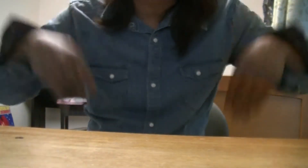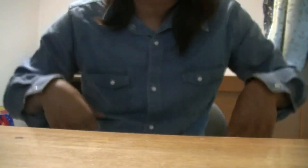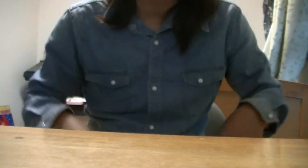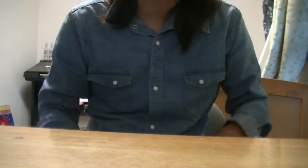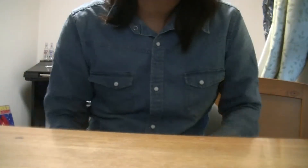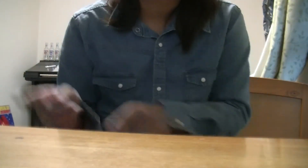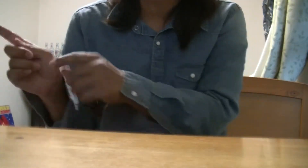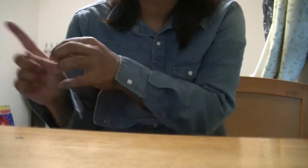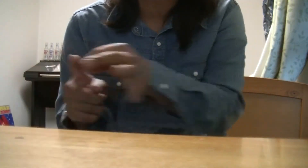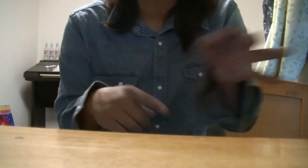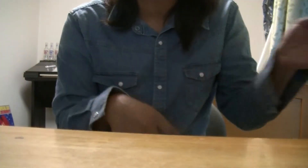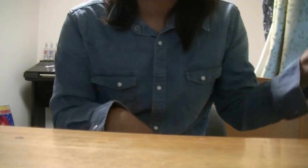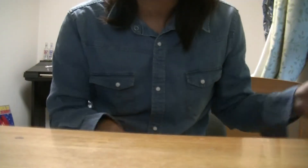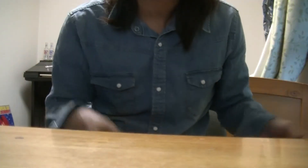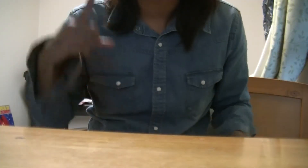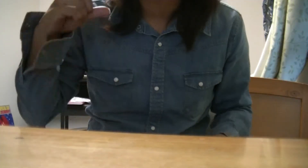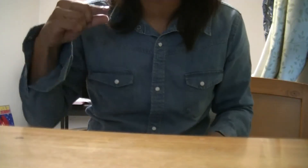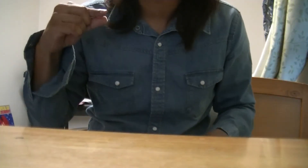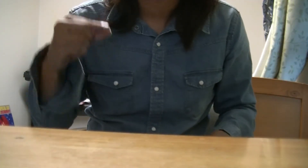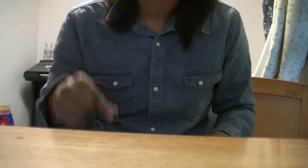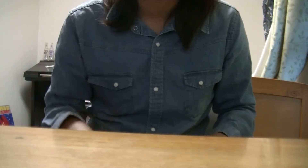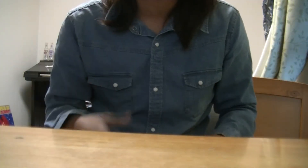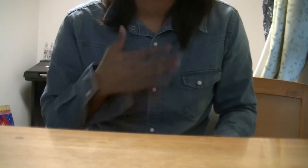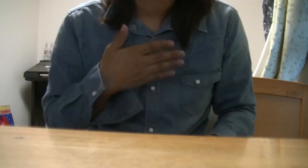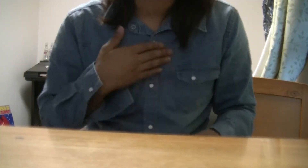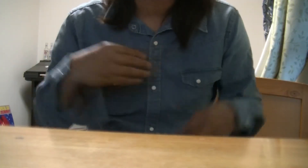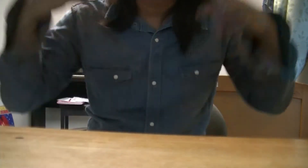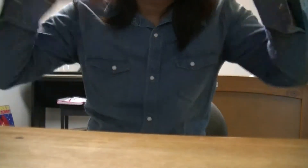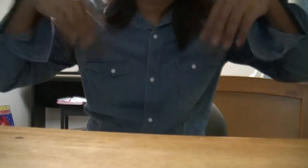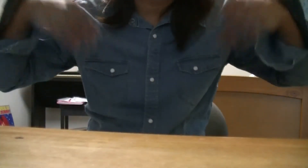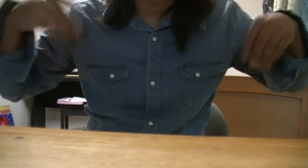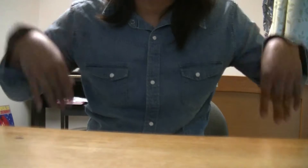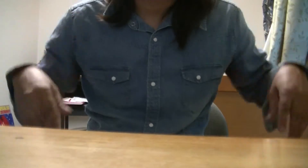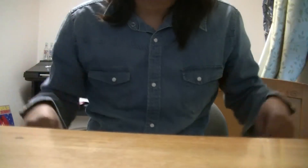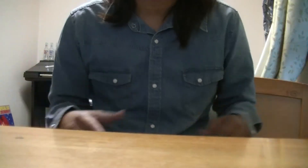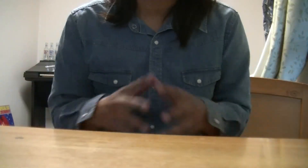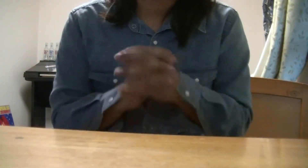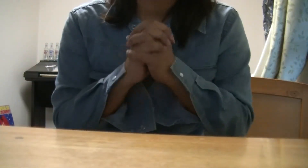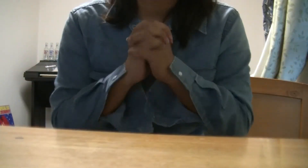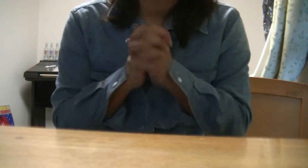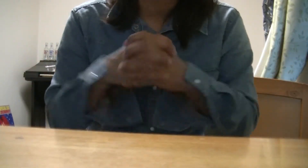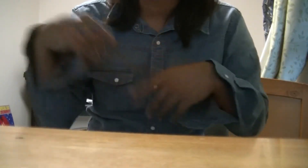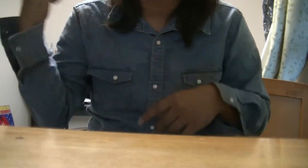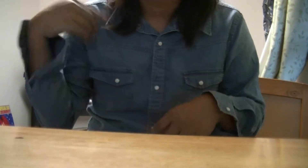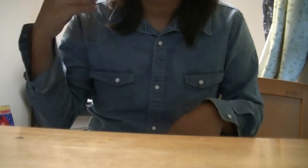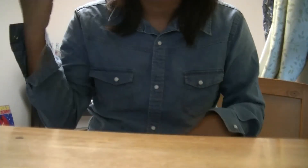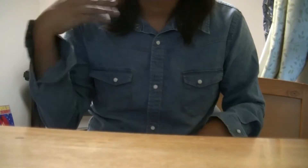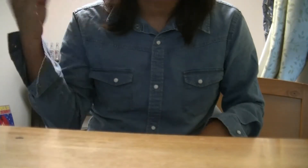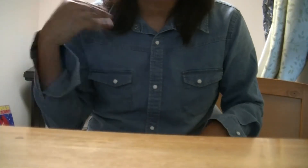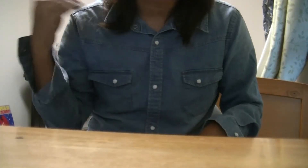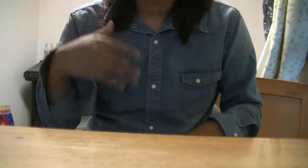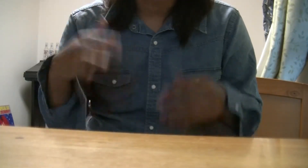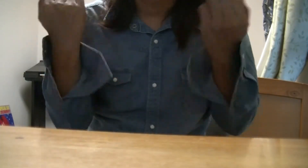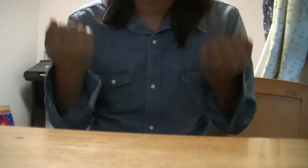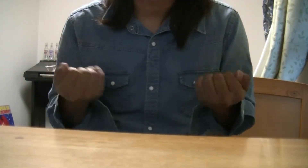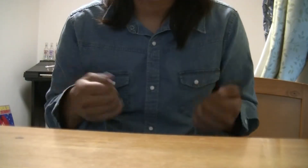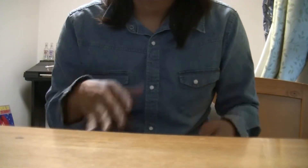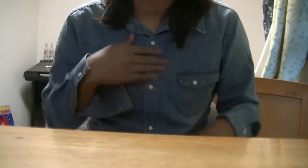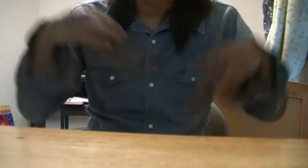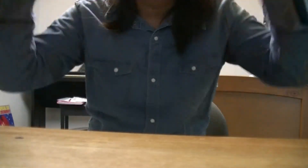球部って雨がちょっとでも降ってくると授業中雨乞いの儀式をして先生に怒られるんですよ。だからね僕それが残ってるんですよ。今でも雨が降るとなんか嬉しいん